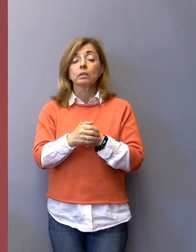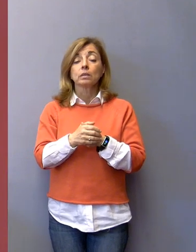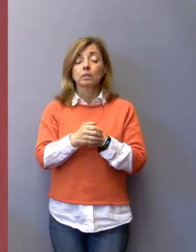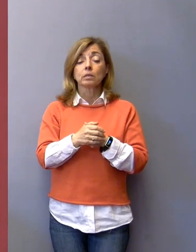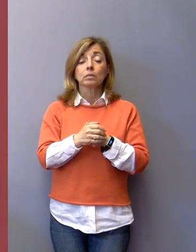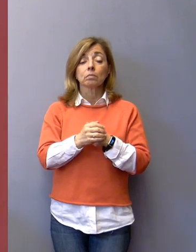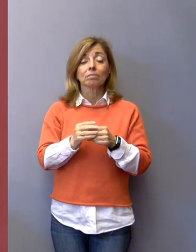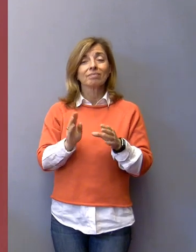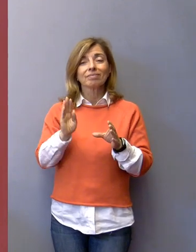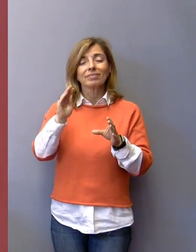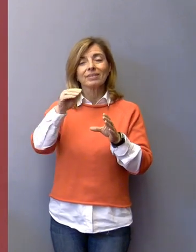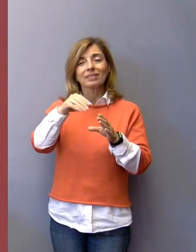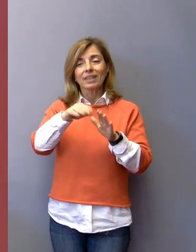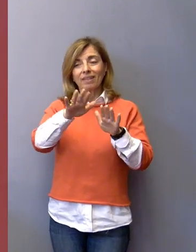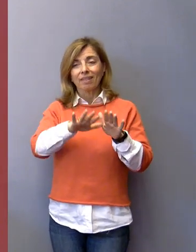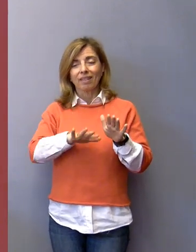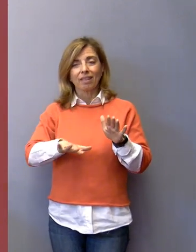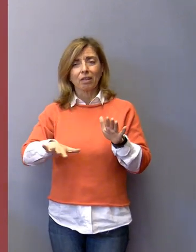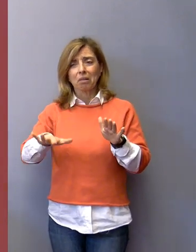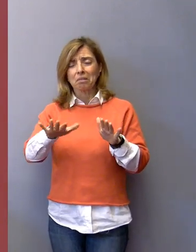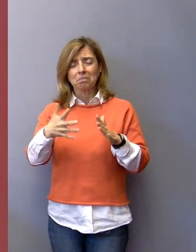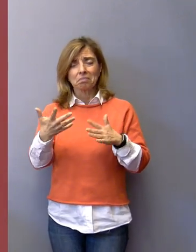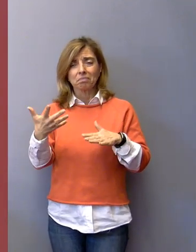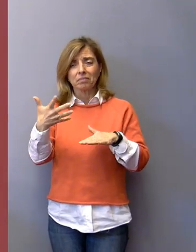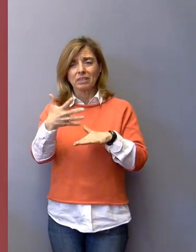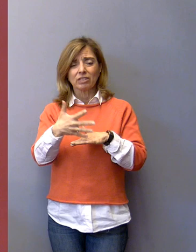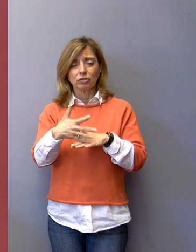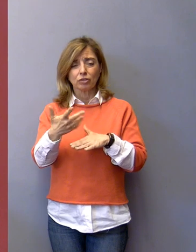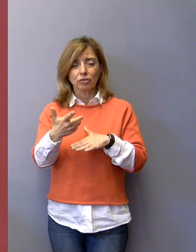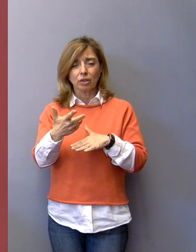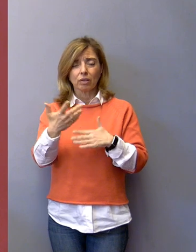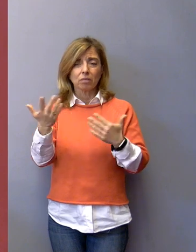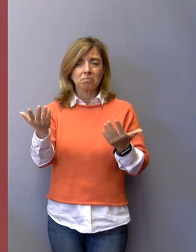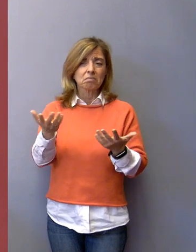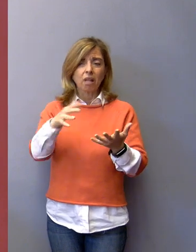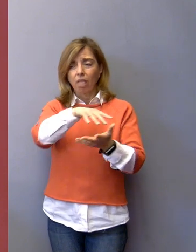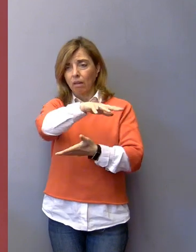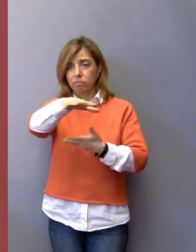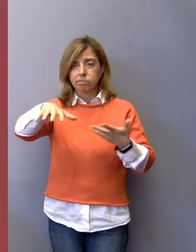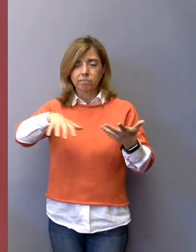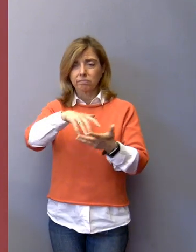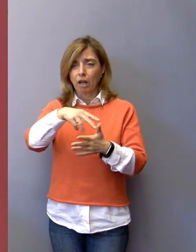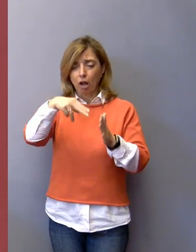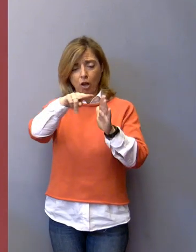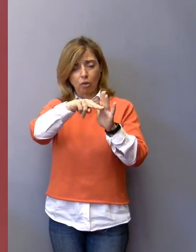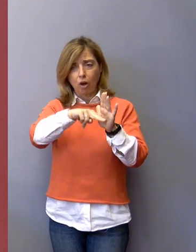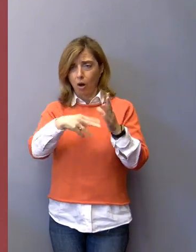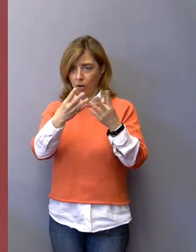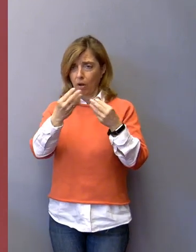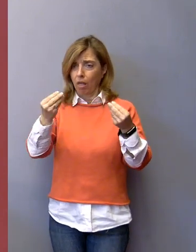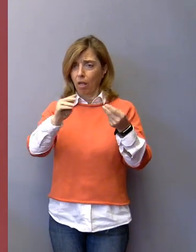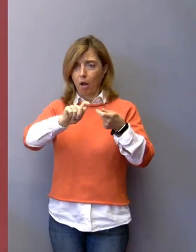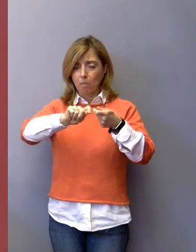un contesto che non c'entra come dire si fa un pot-pourri vengono modificate molte norme alcune